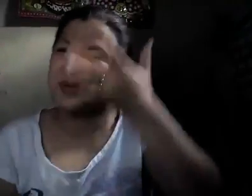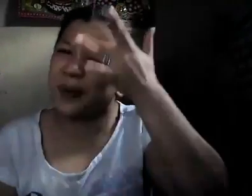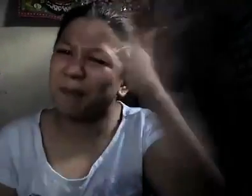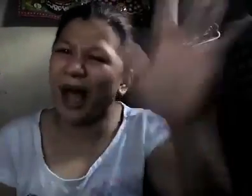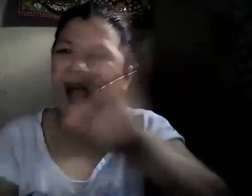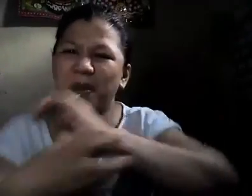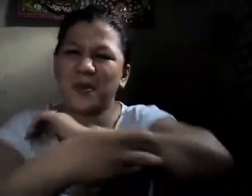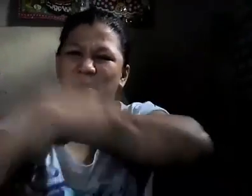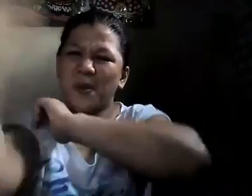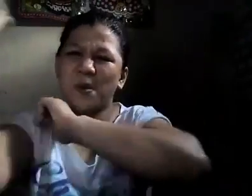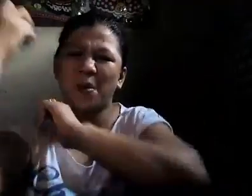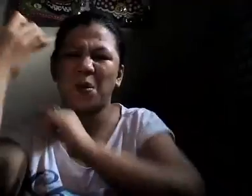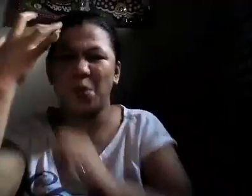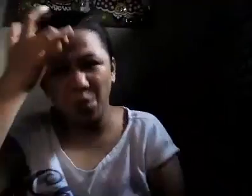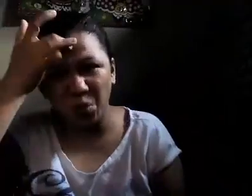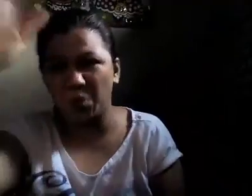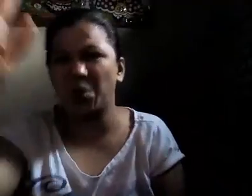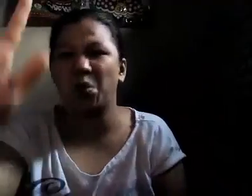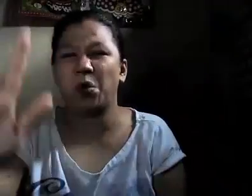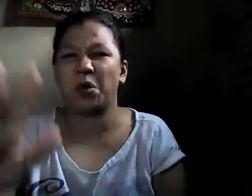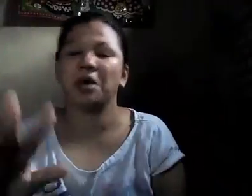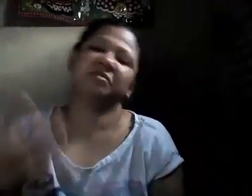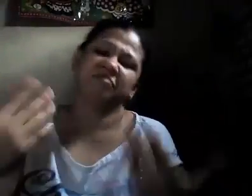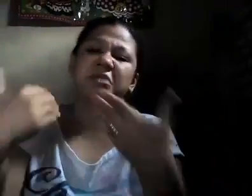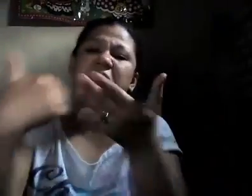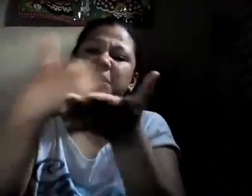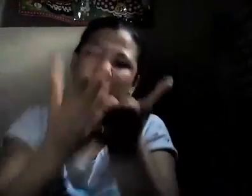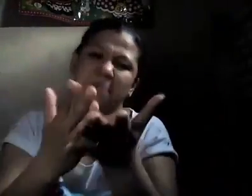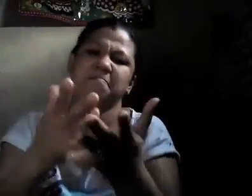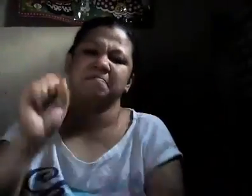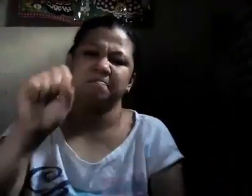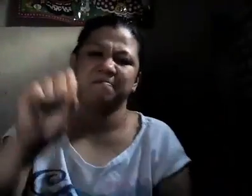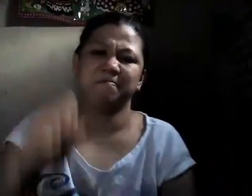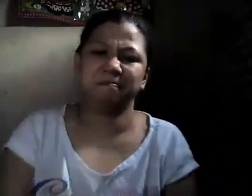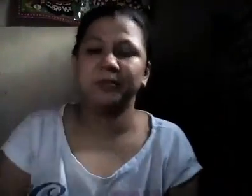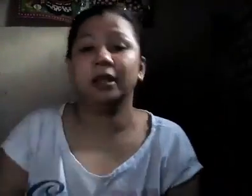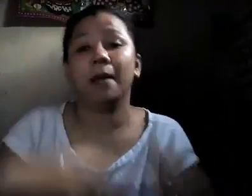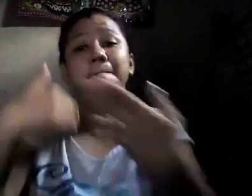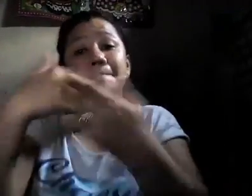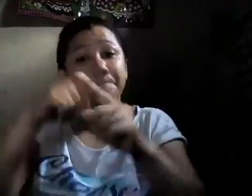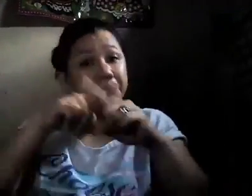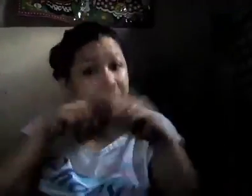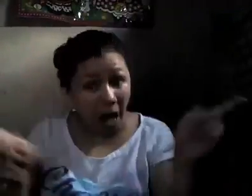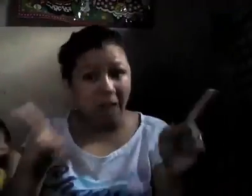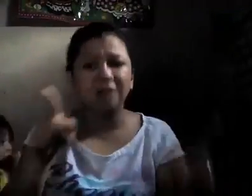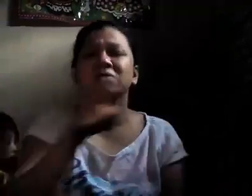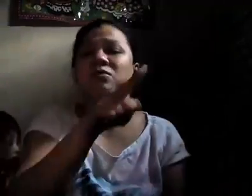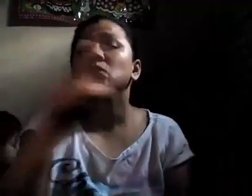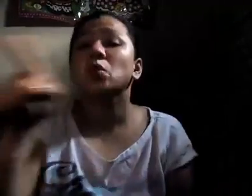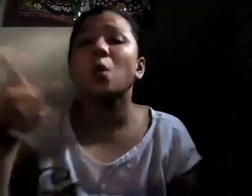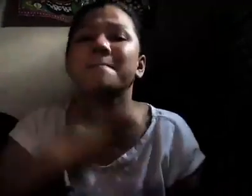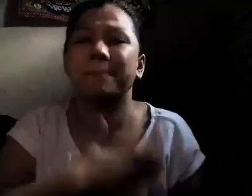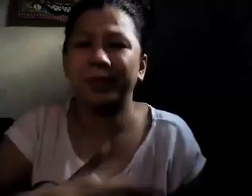na. Baka ako makatulong yun sa pag-delay sa kanyang kondisyon. Alam mo na.